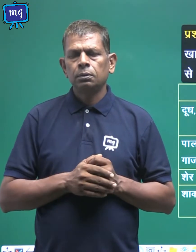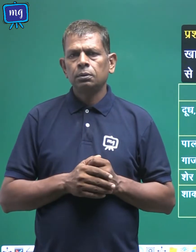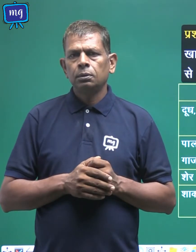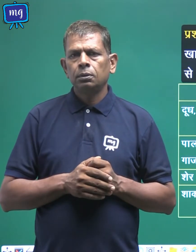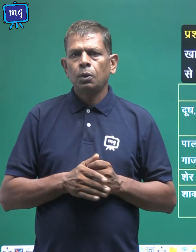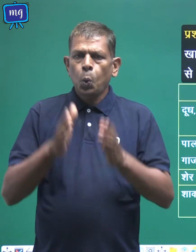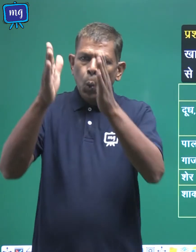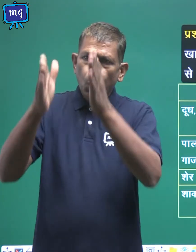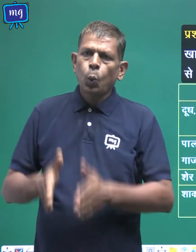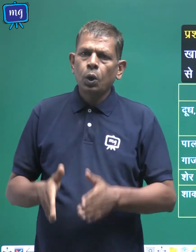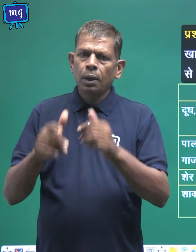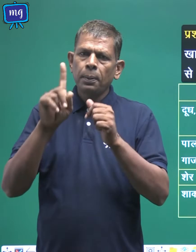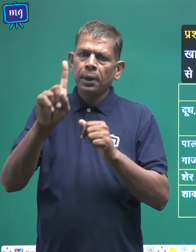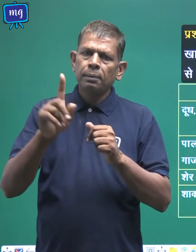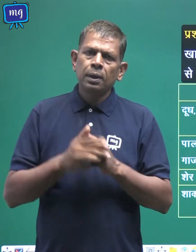कॉलम 1 में